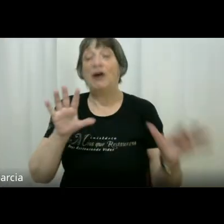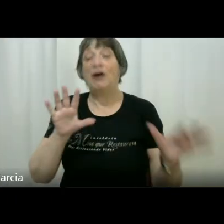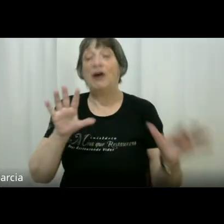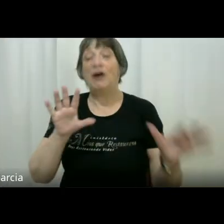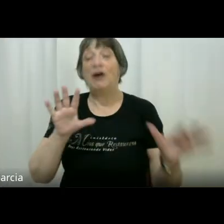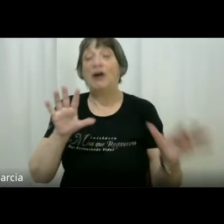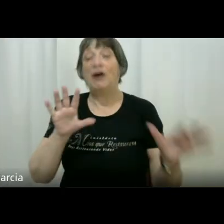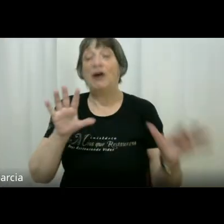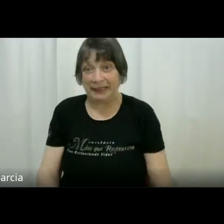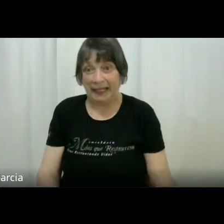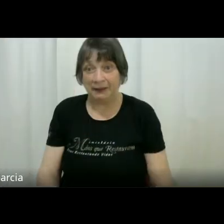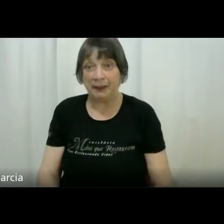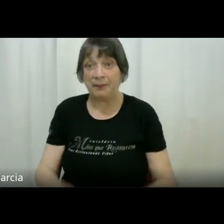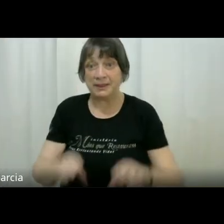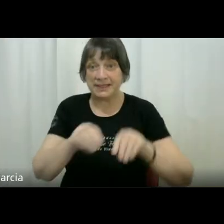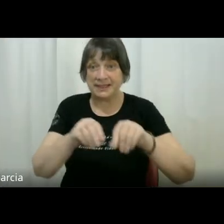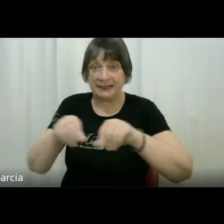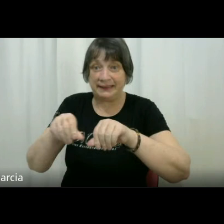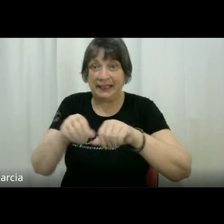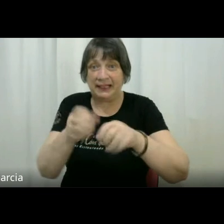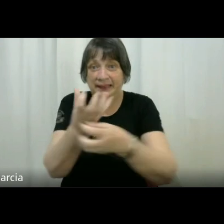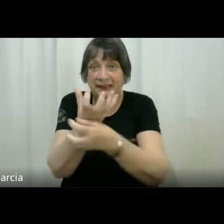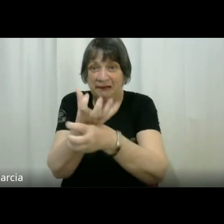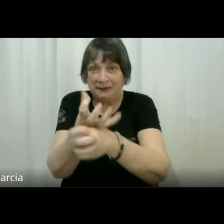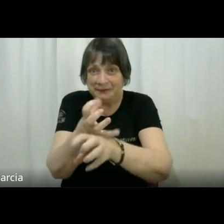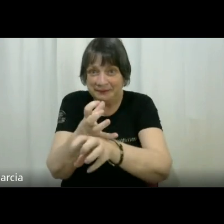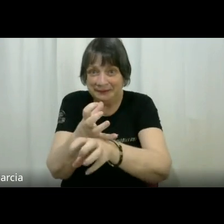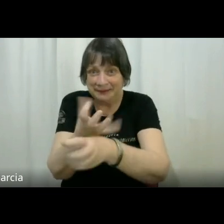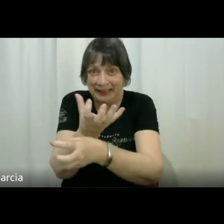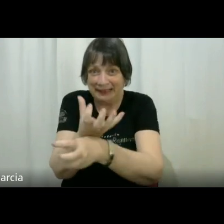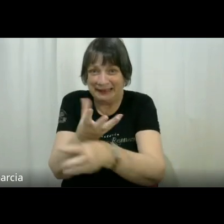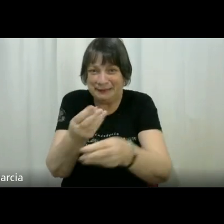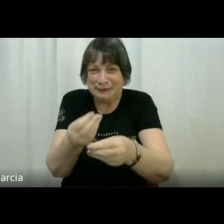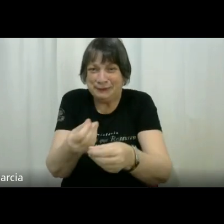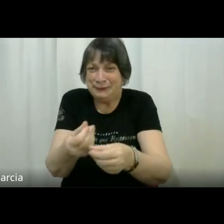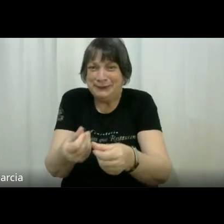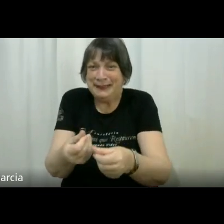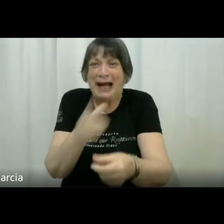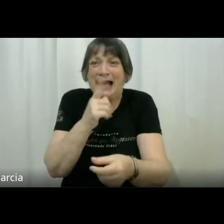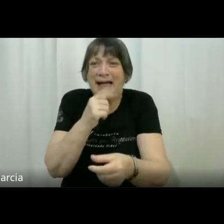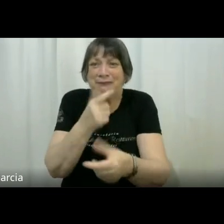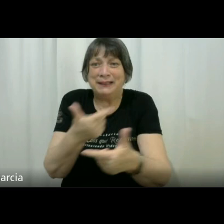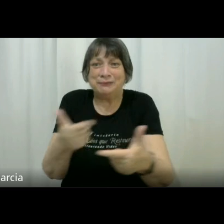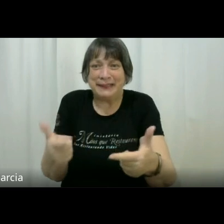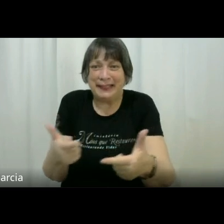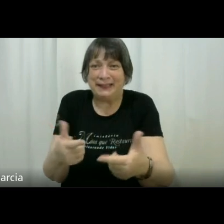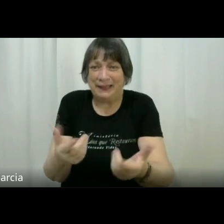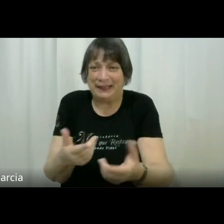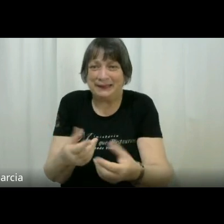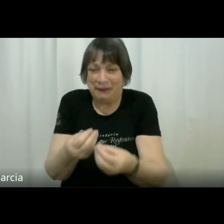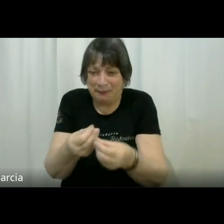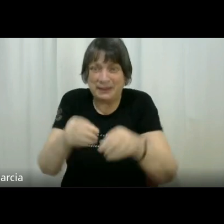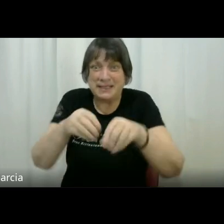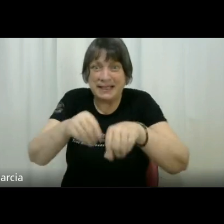Vai depender do contexto, tá? Porque pode ser essa terra aqui, ó, ela tá... Água não tem,